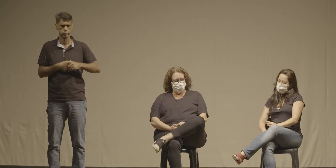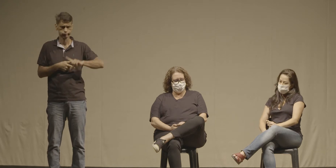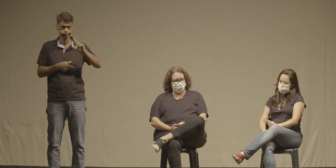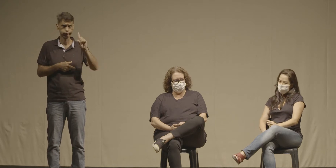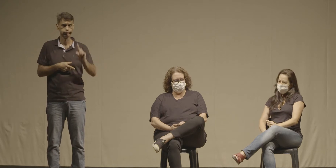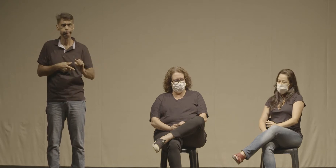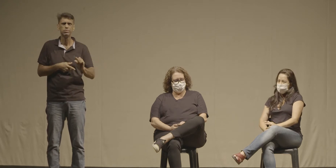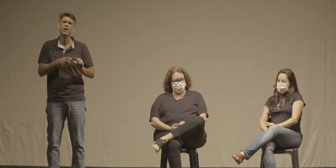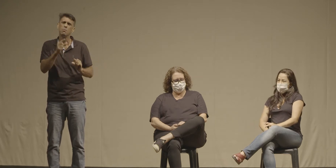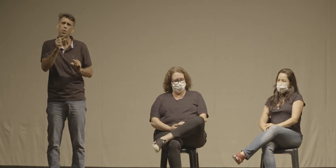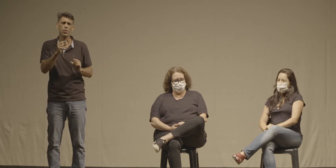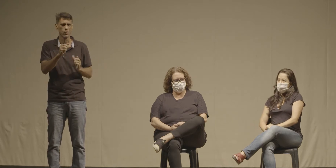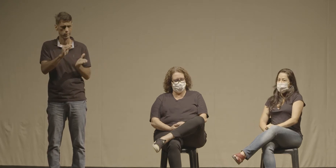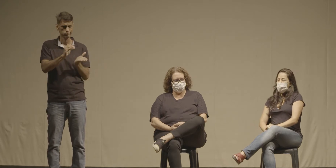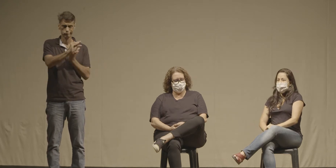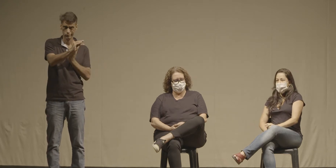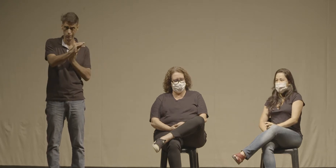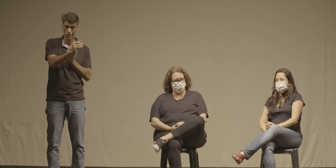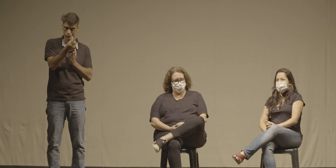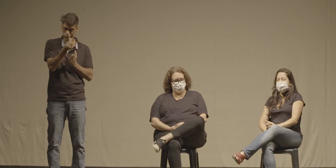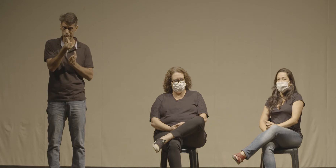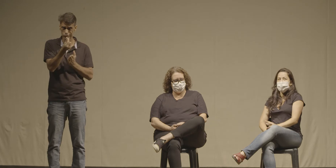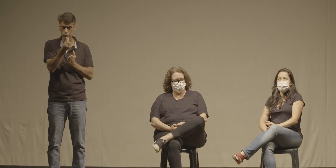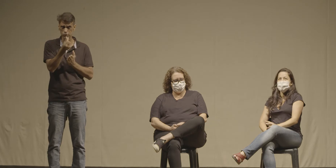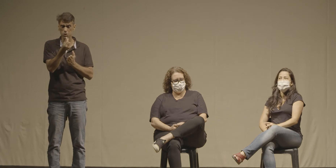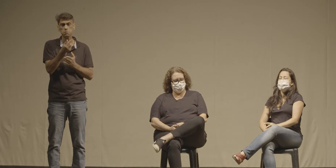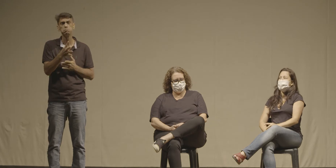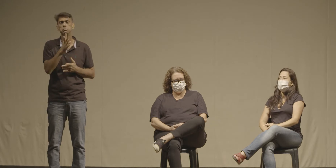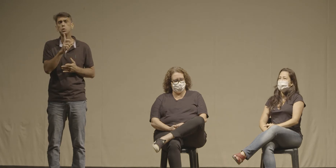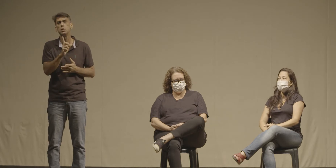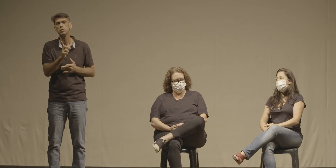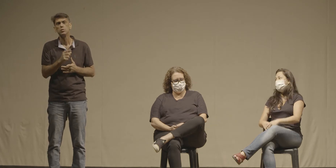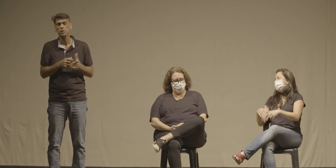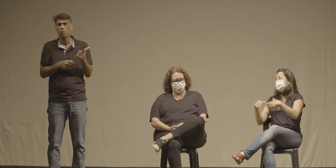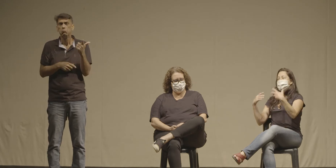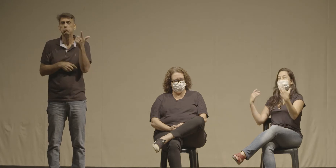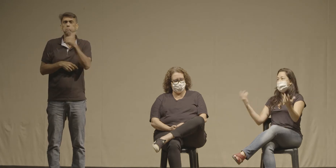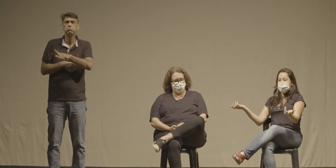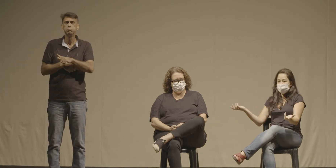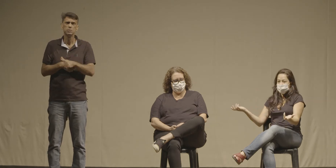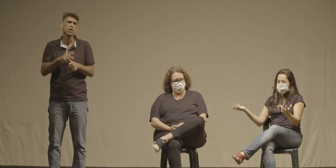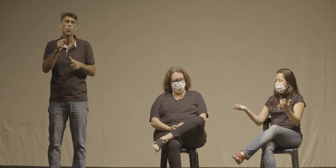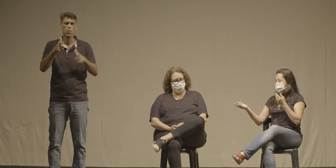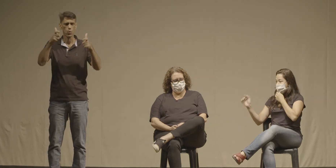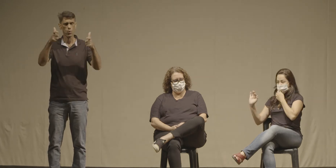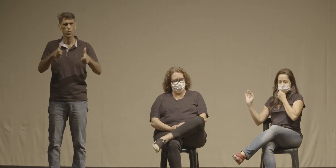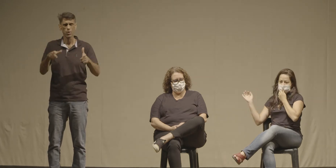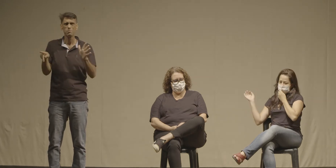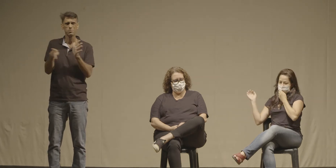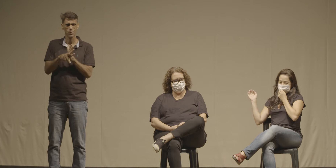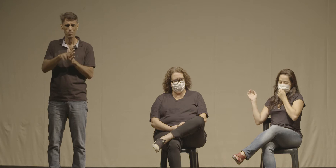nenhum orçamento. Então, eu não conheço você ter um camarim num